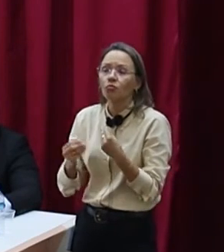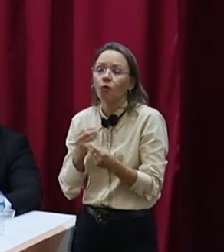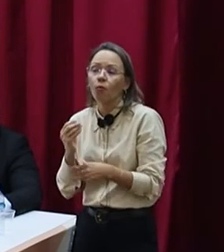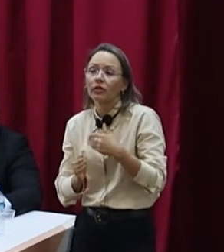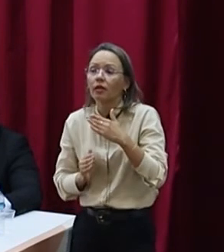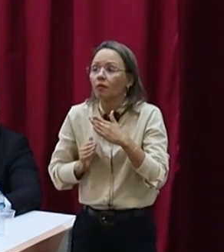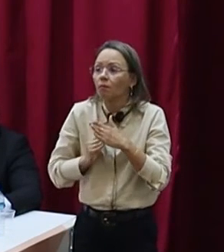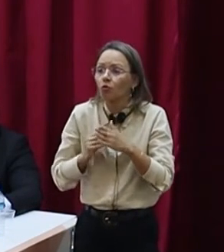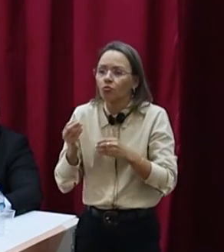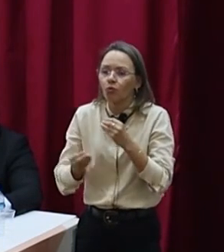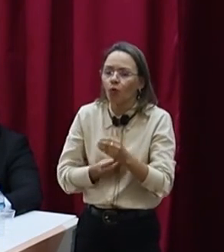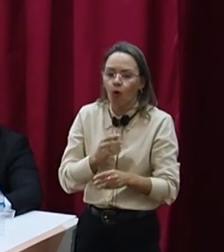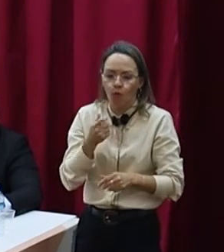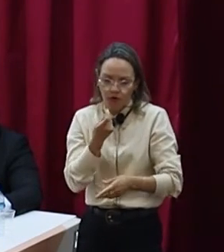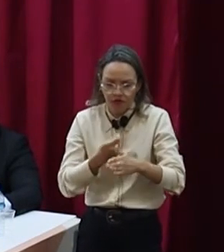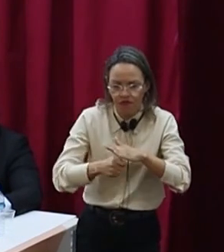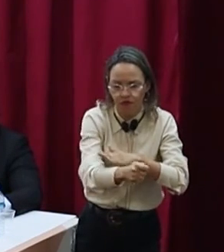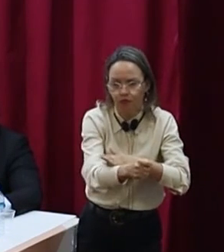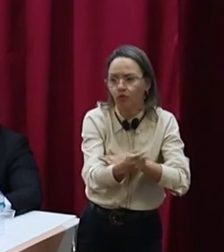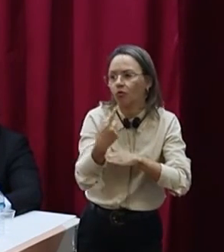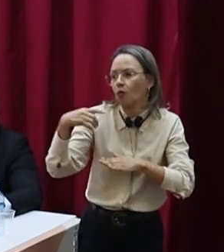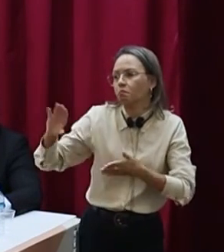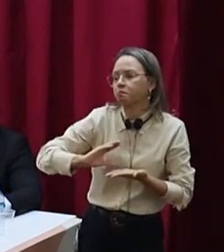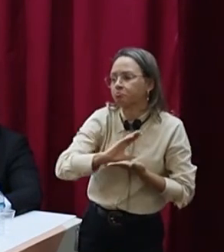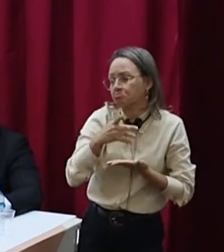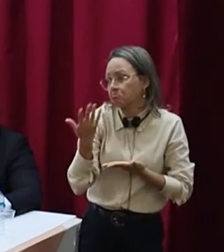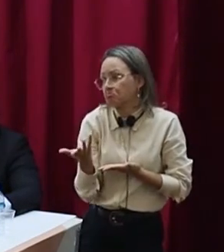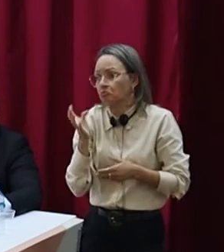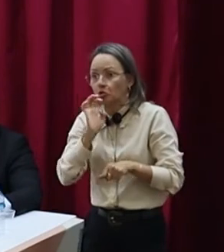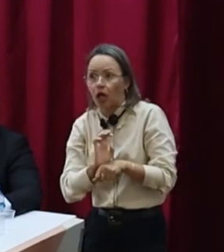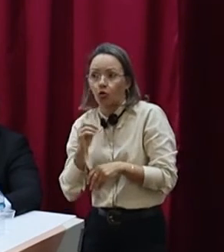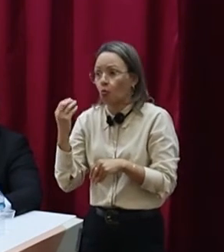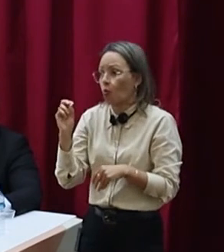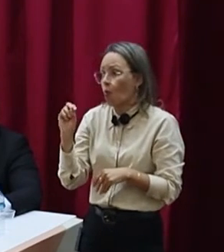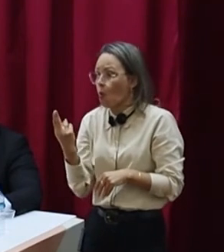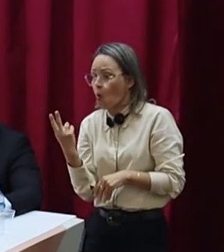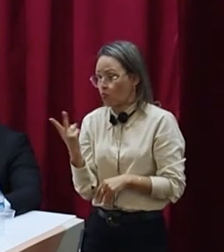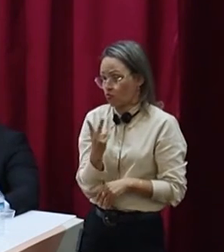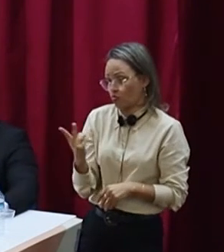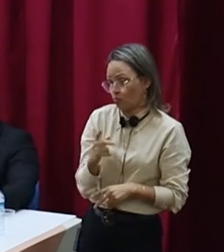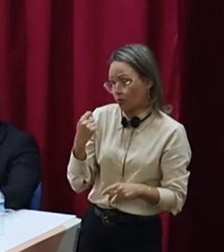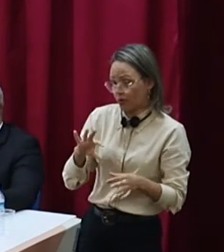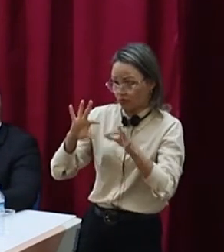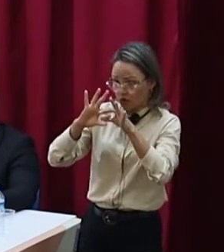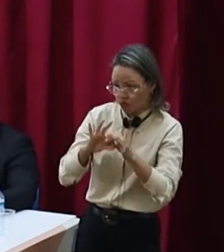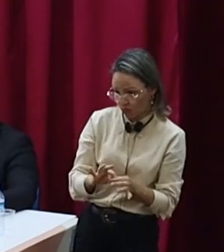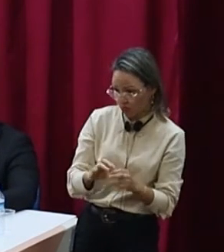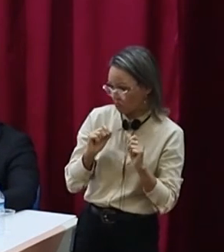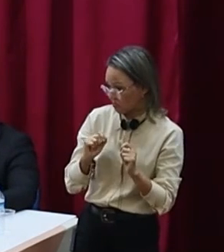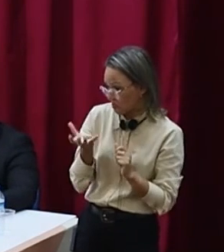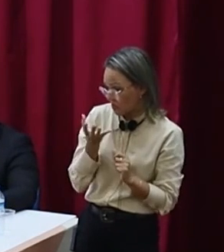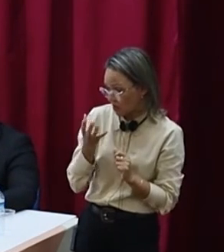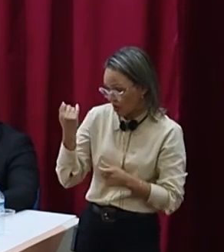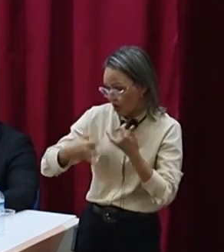esse investimento no Estado ou esse rompimento com o Estado? Ou são as duas coisas que precisam caminhar juntas? Então, se vocês quiserem comentar,